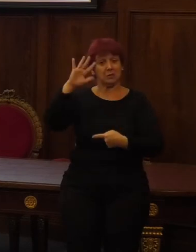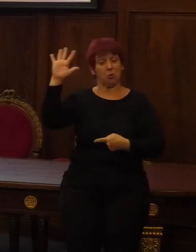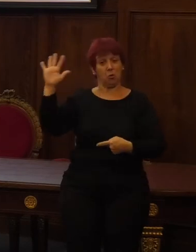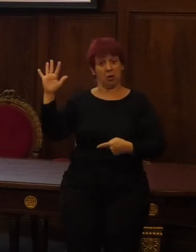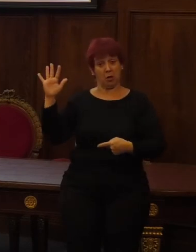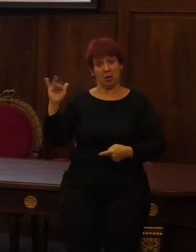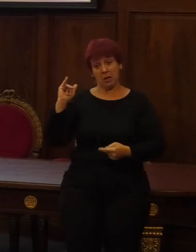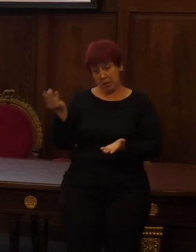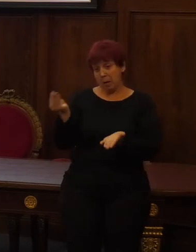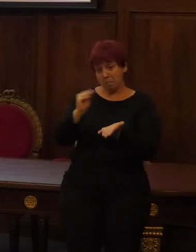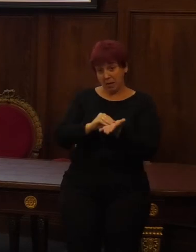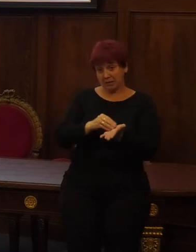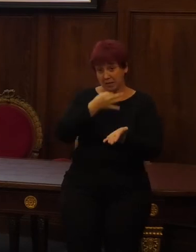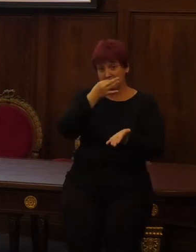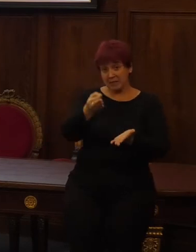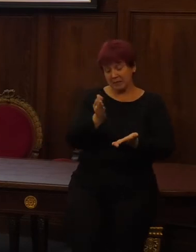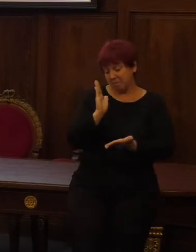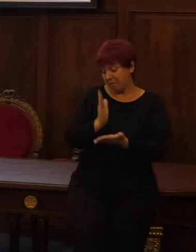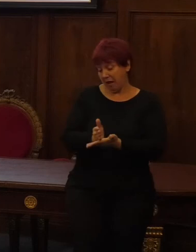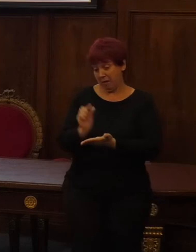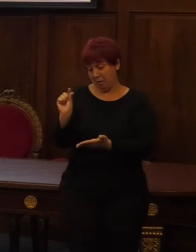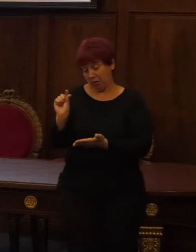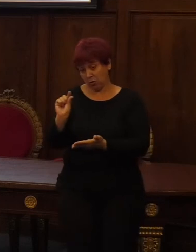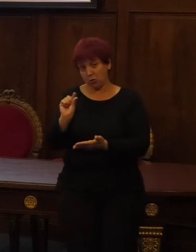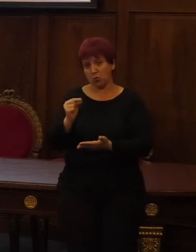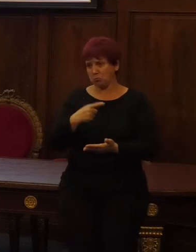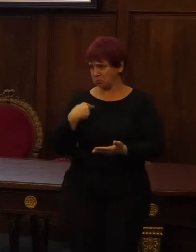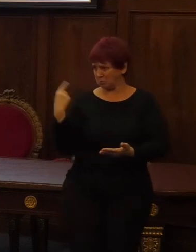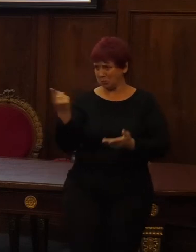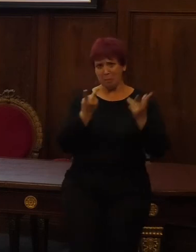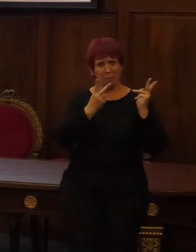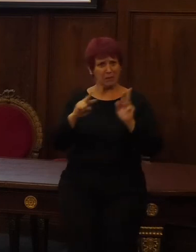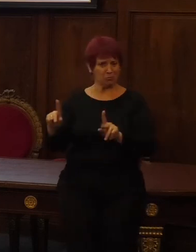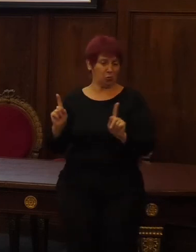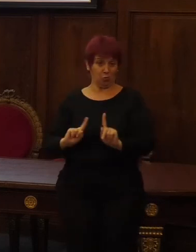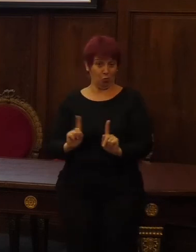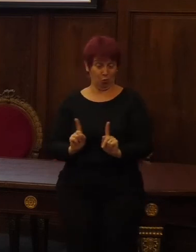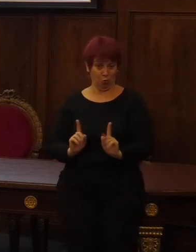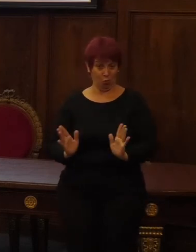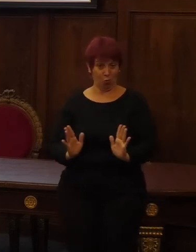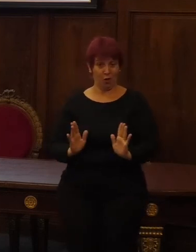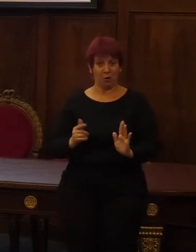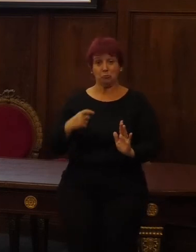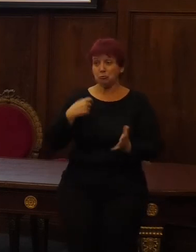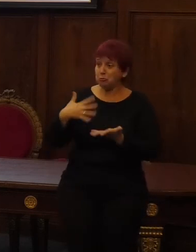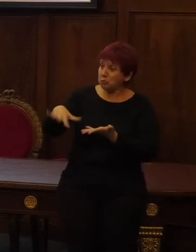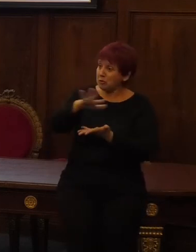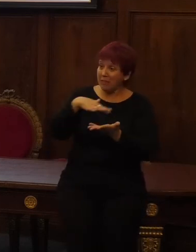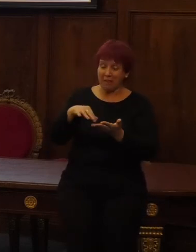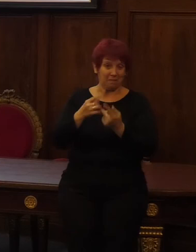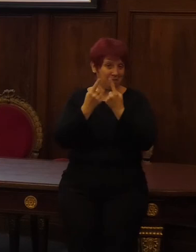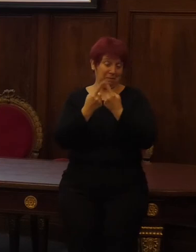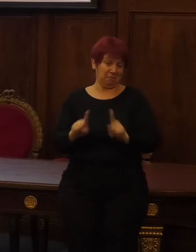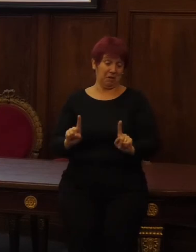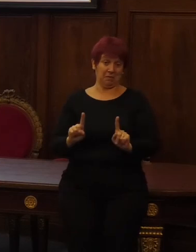Pero además, y lo planteo ahora enseguida hacia el final, no somos los mismos. Nuestra sociedad no es la